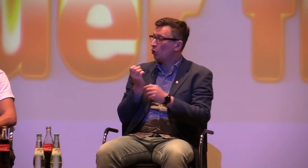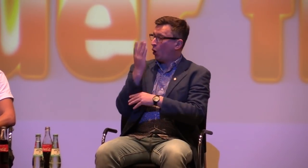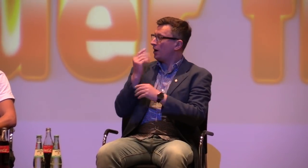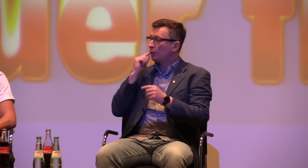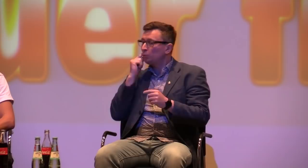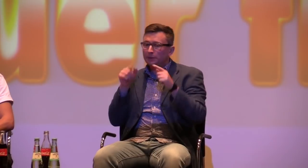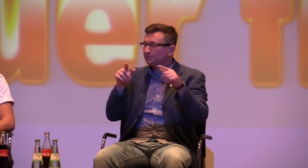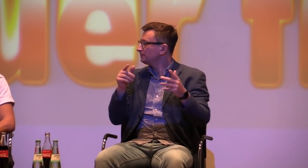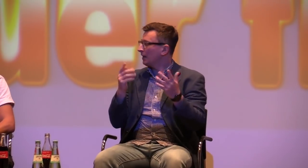fehlt einfach.